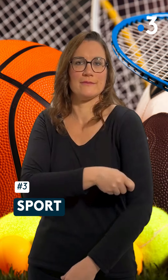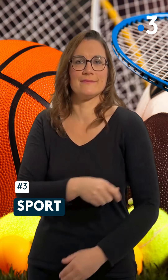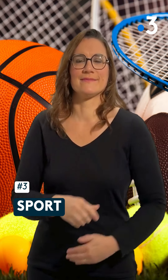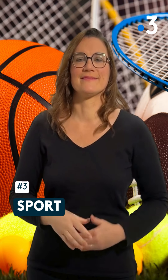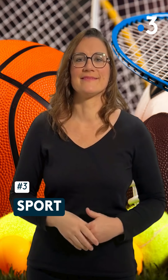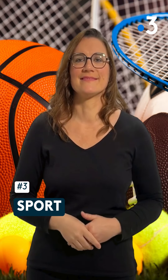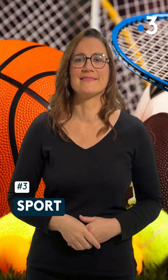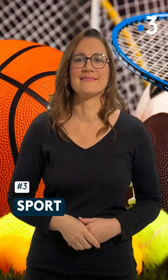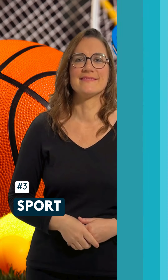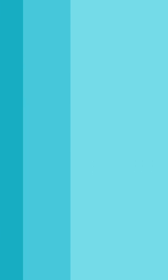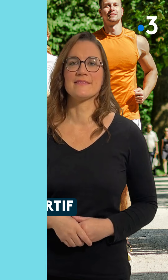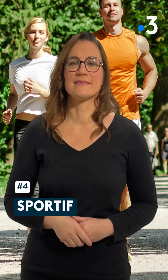Sport.